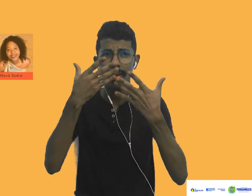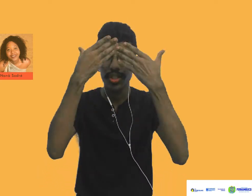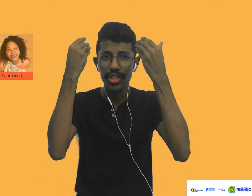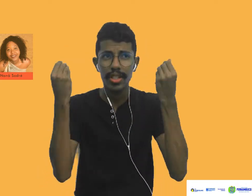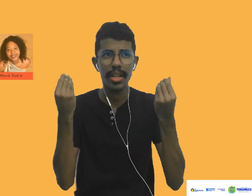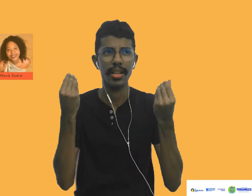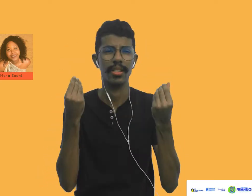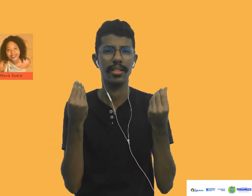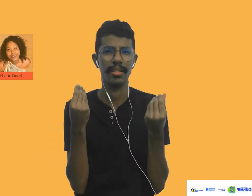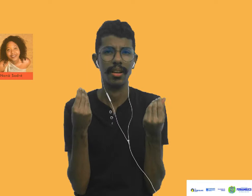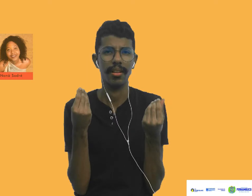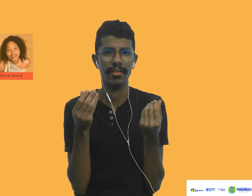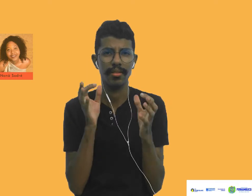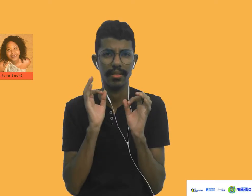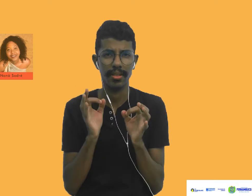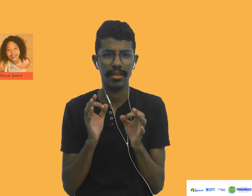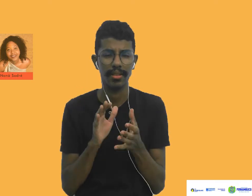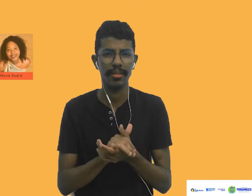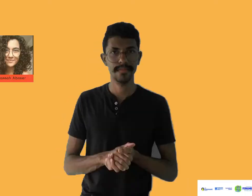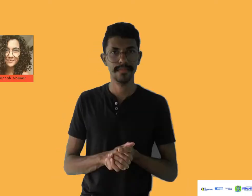né?